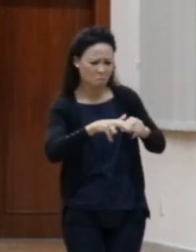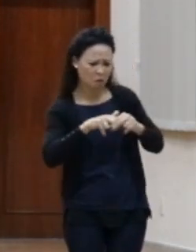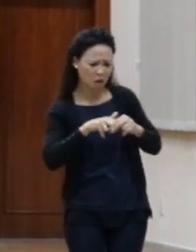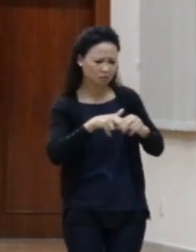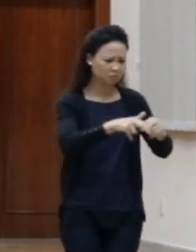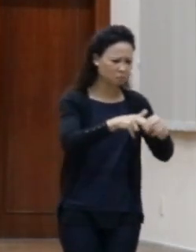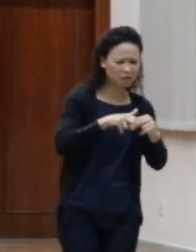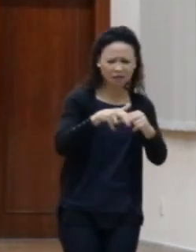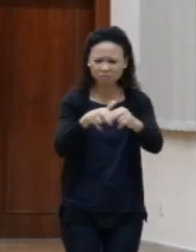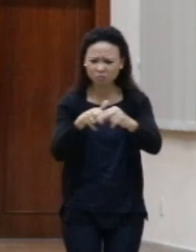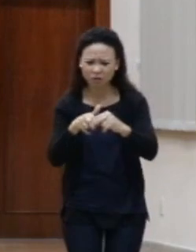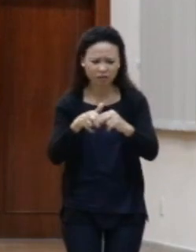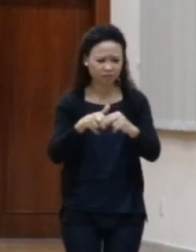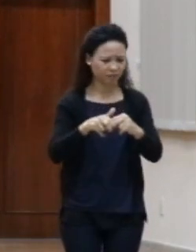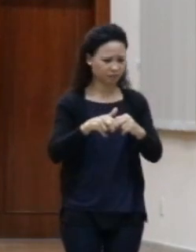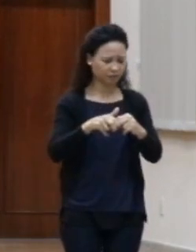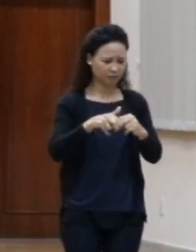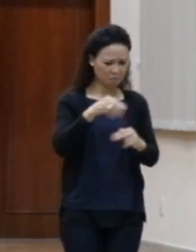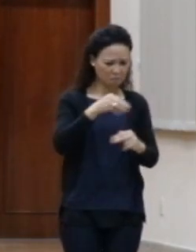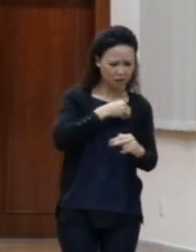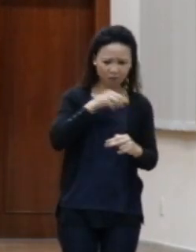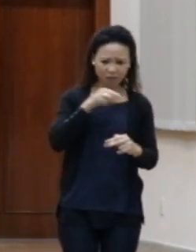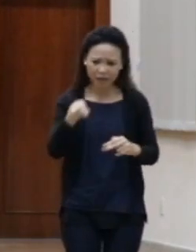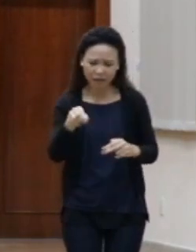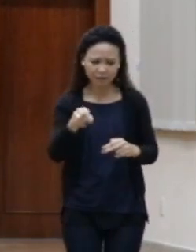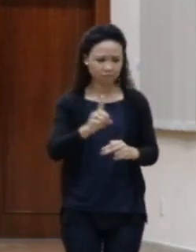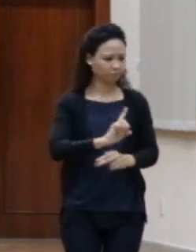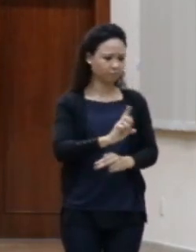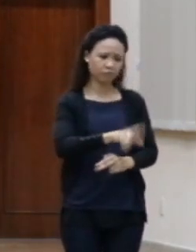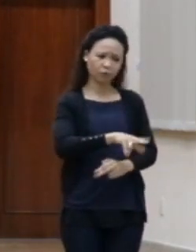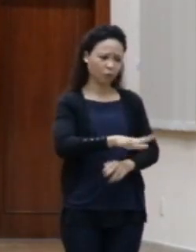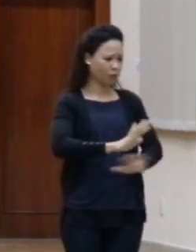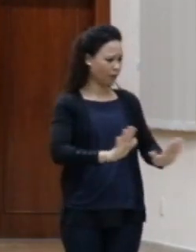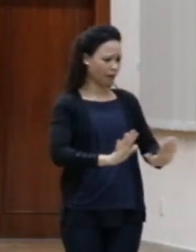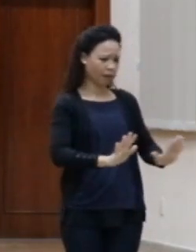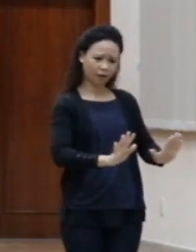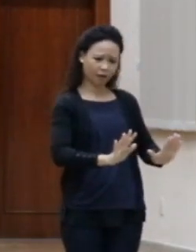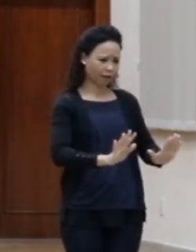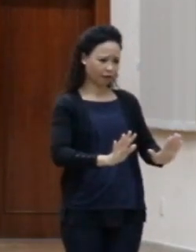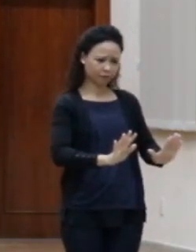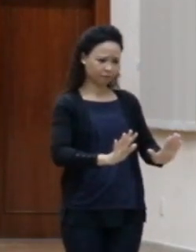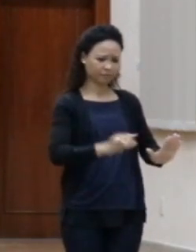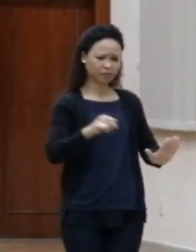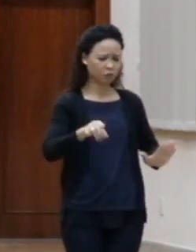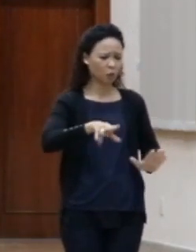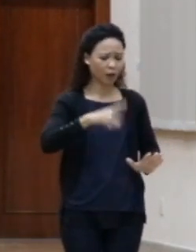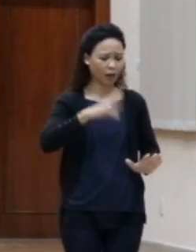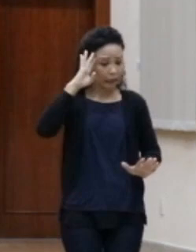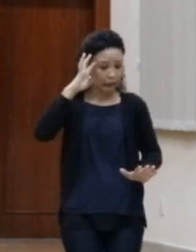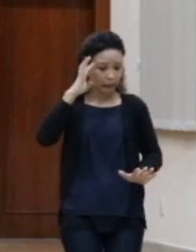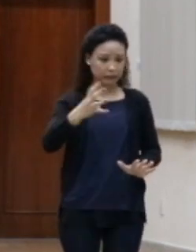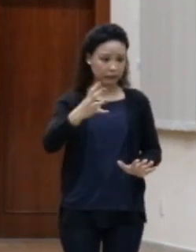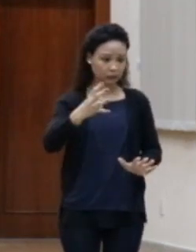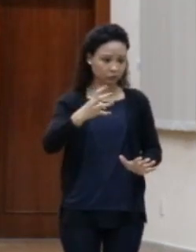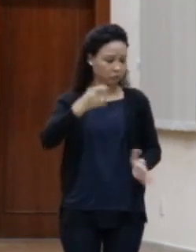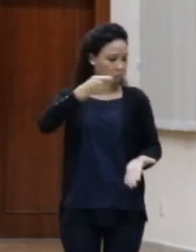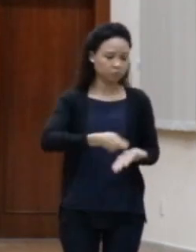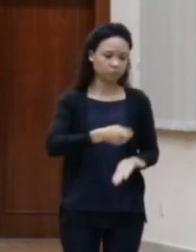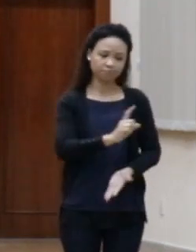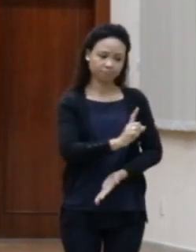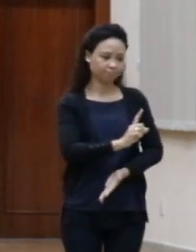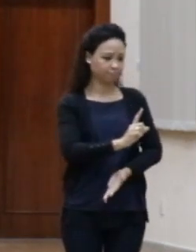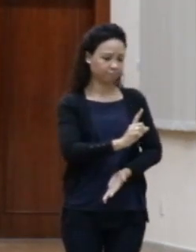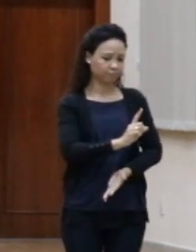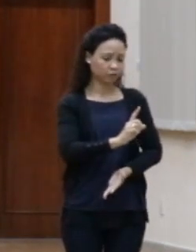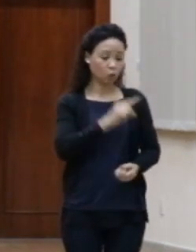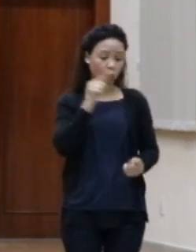causas humanas, não é no pecado que eu procuro a causa, não, isso não é decisivo. Decisivo é explicar a